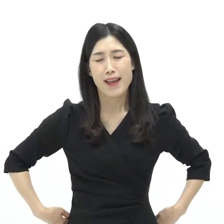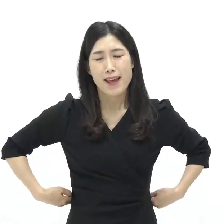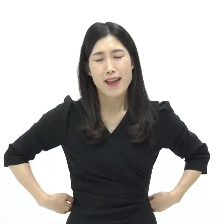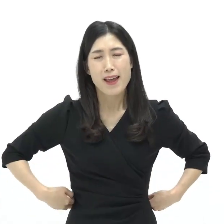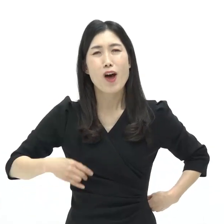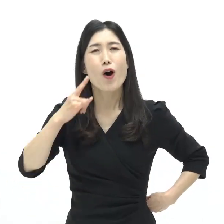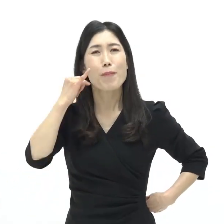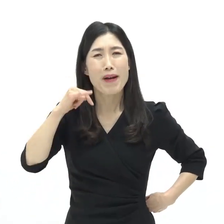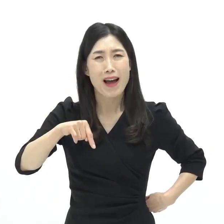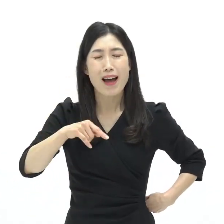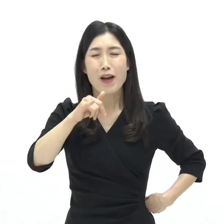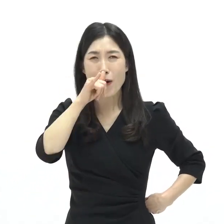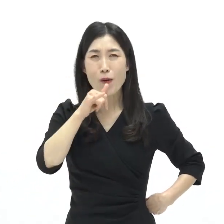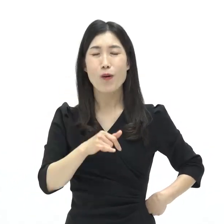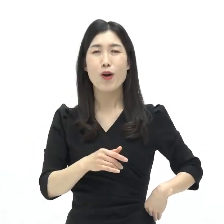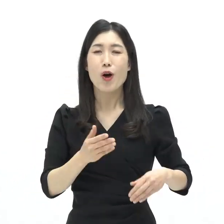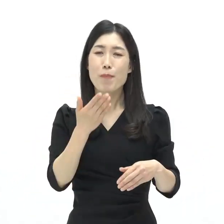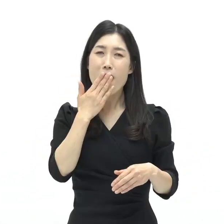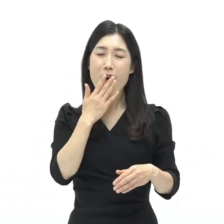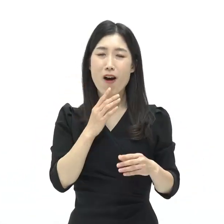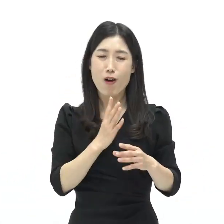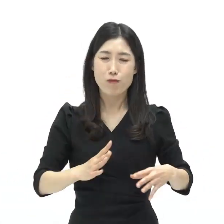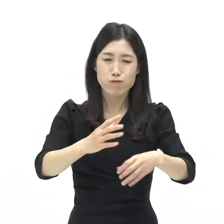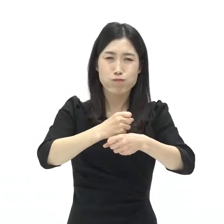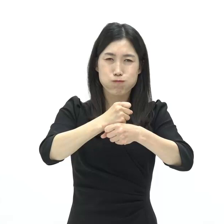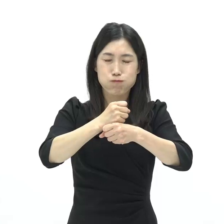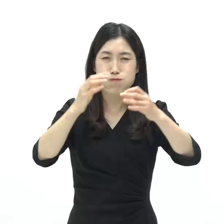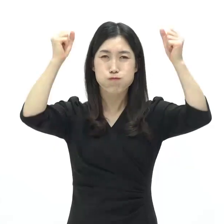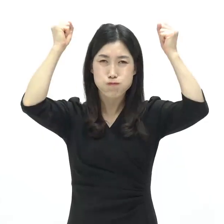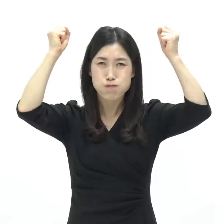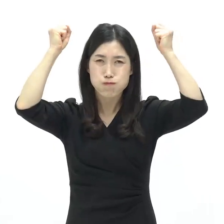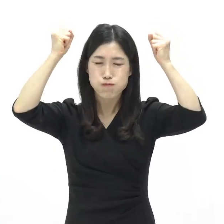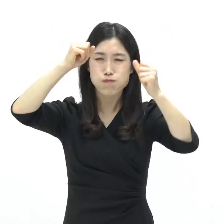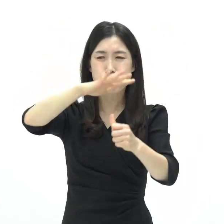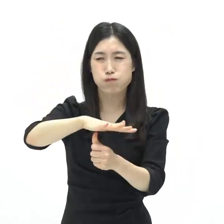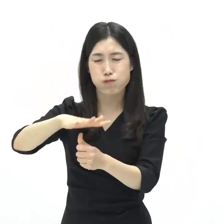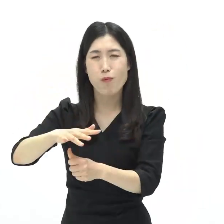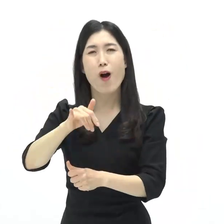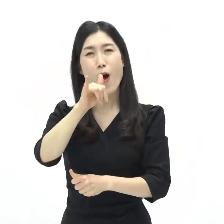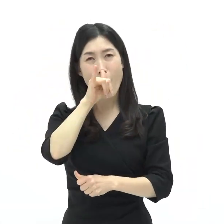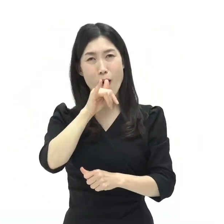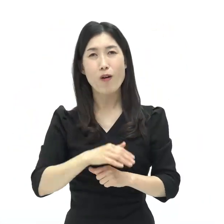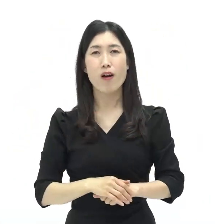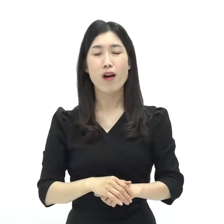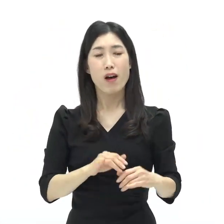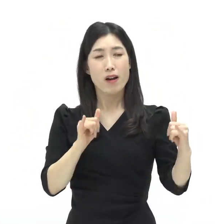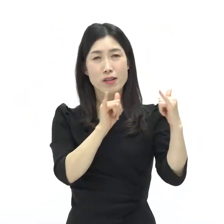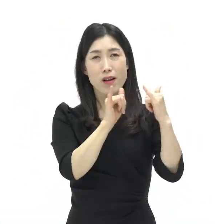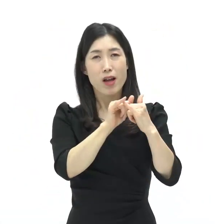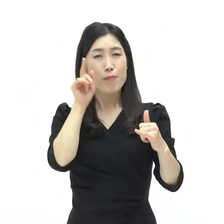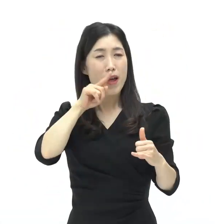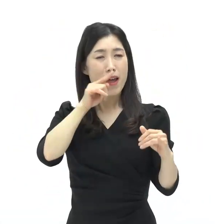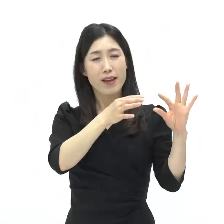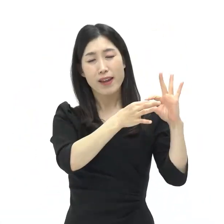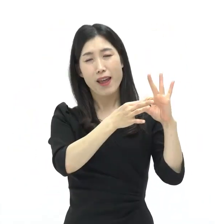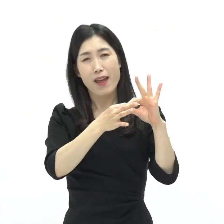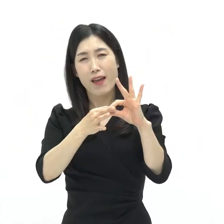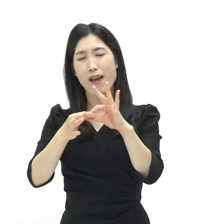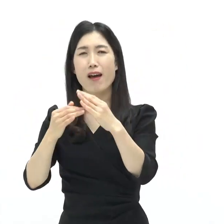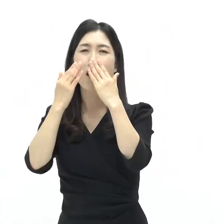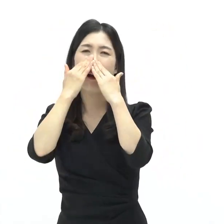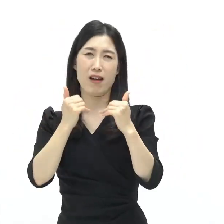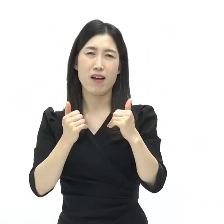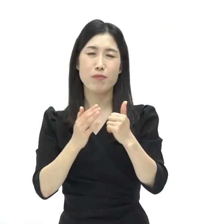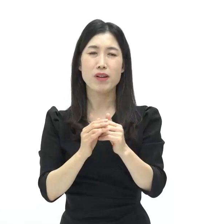갓난아이를 등에 업은 엄마, 비상식량으로 가득 채운 광주리를 든 아이들, 끝나지 않는 전쟁을 피하기